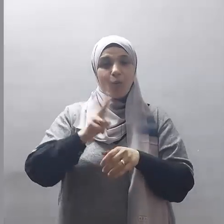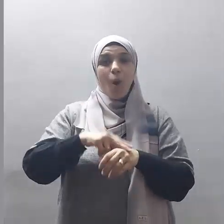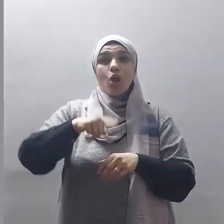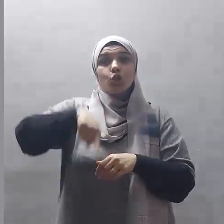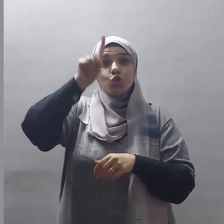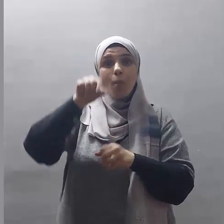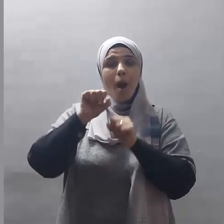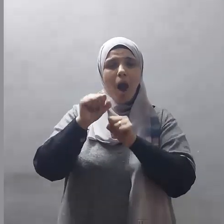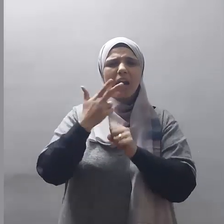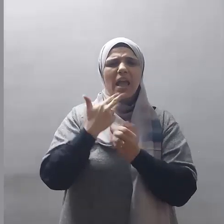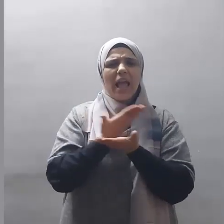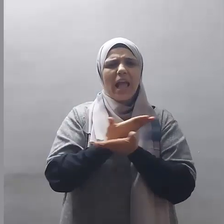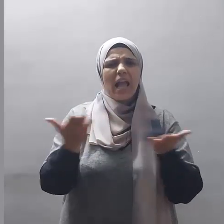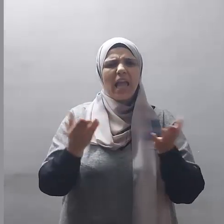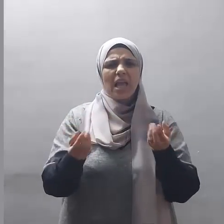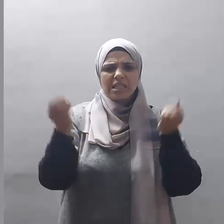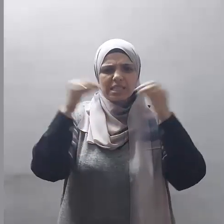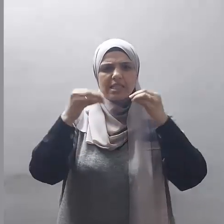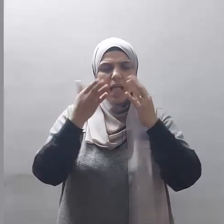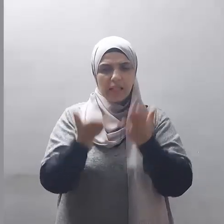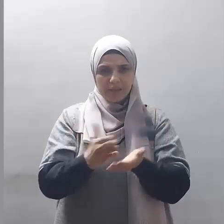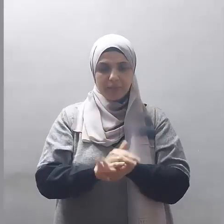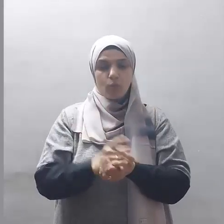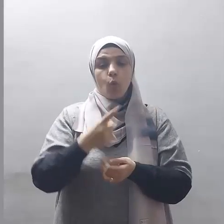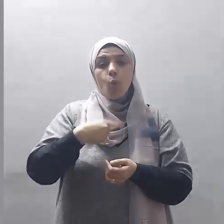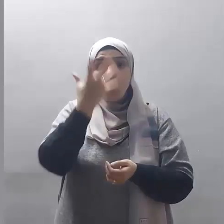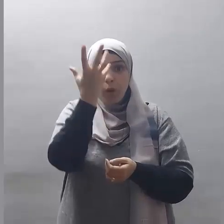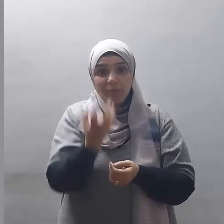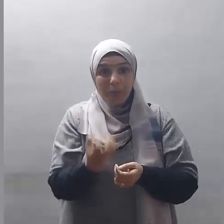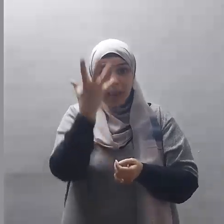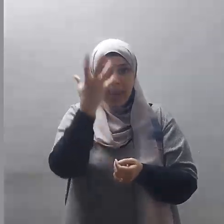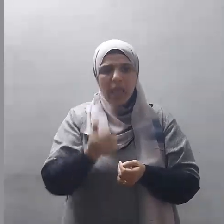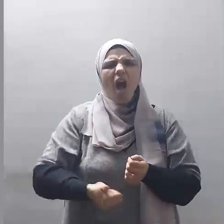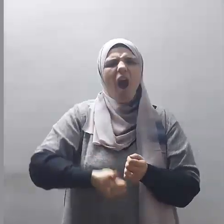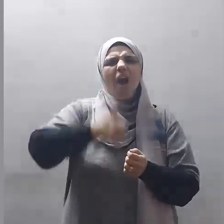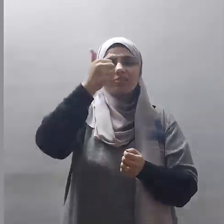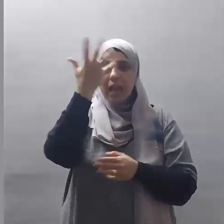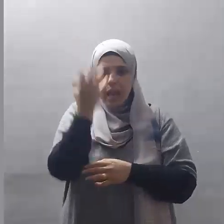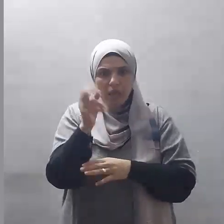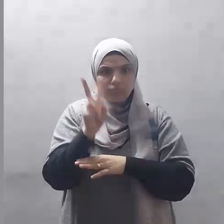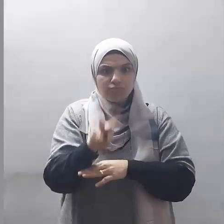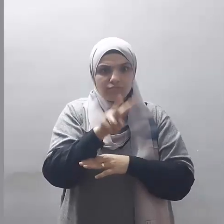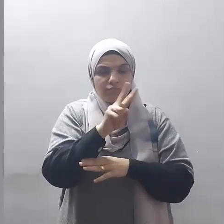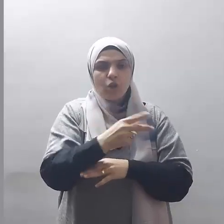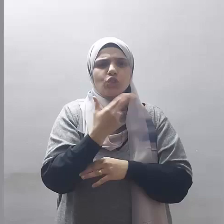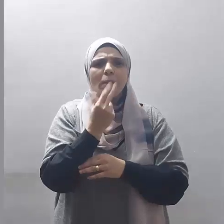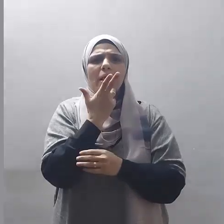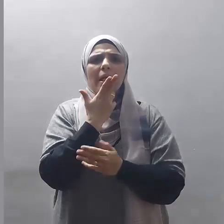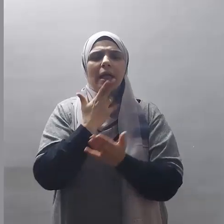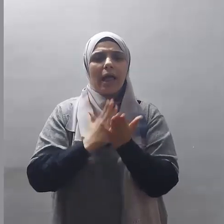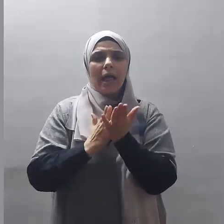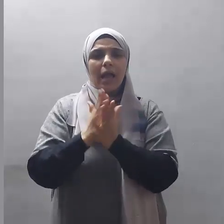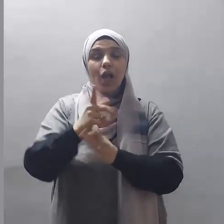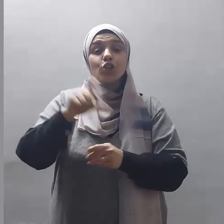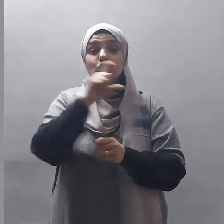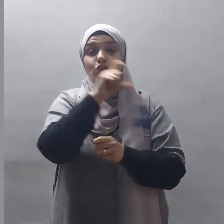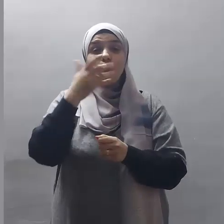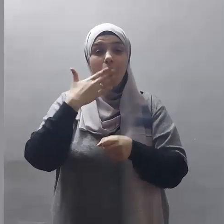أيامه خير الأيام وأفضلها، ولياليه أشرف الليالي وأطهرها. شهر تتزين الدنيا